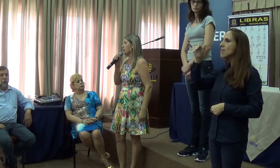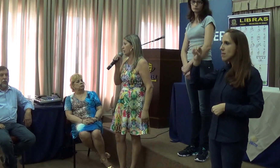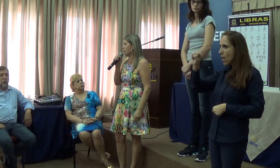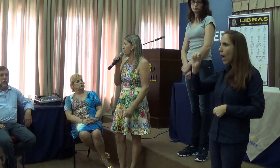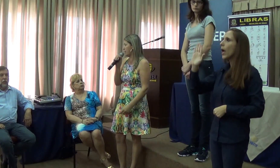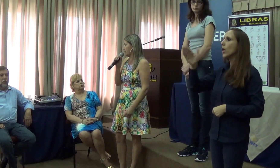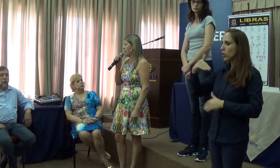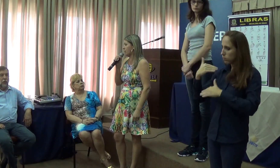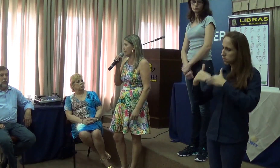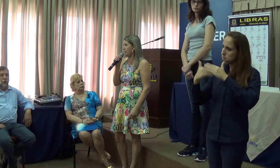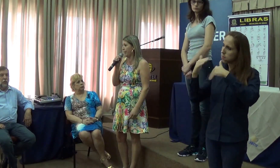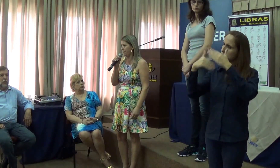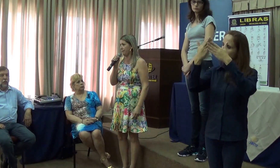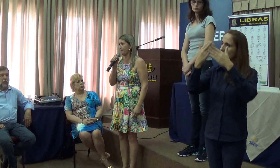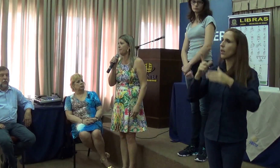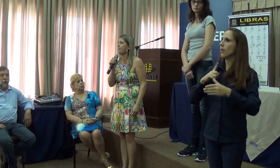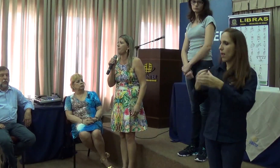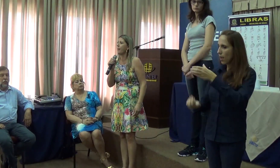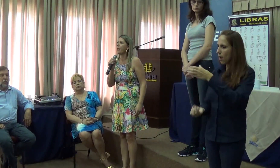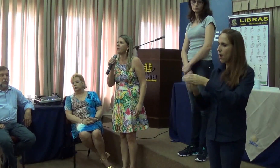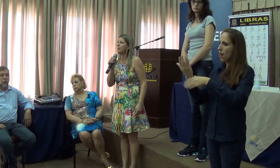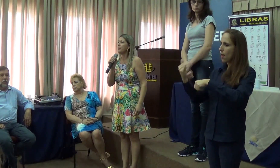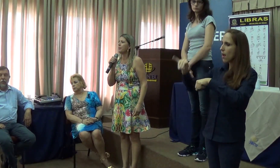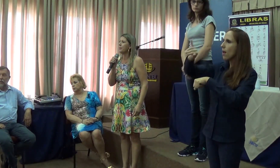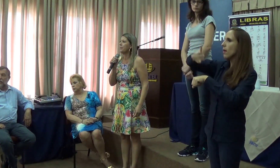nesse sentido de uma central também. Sim,